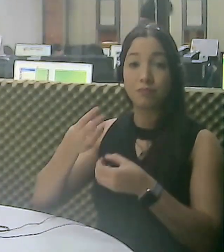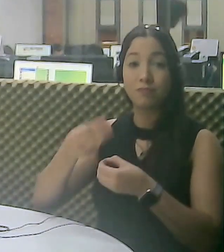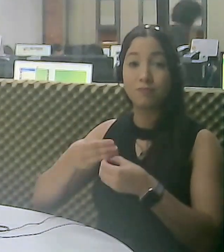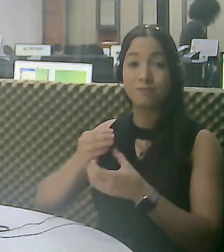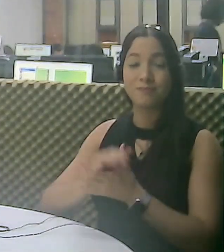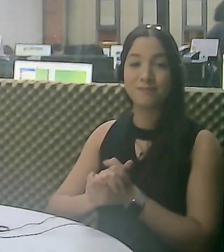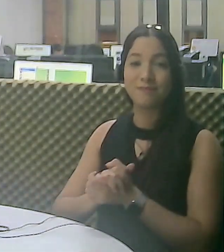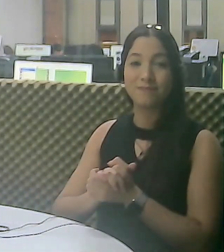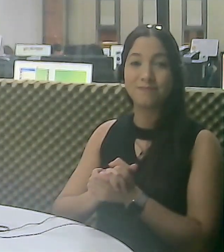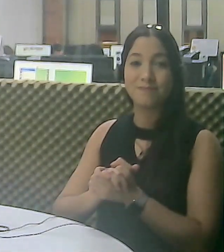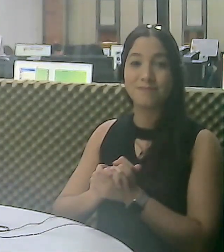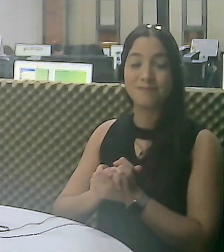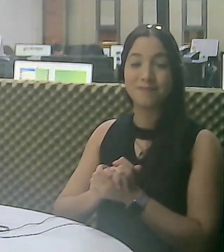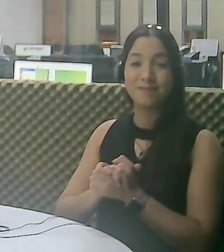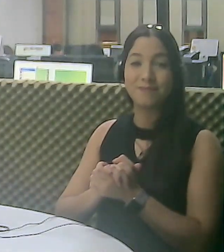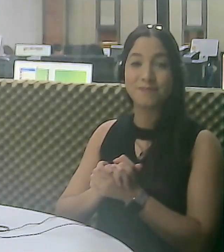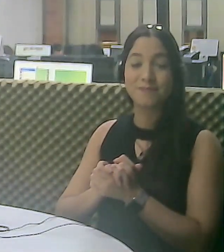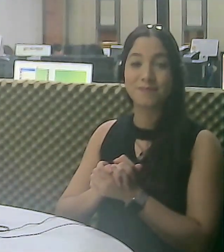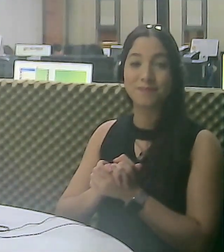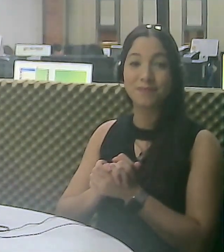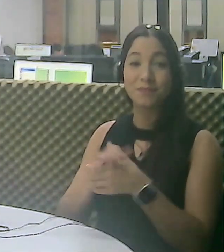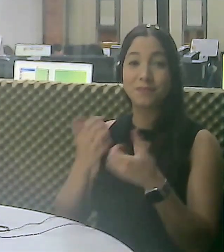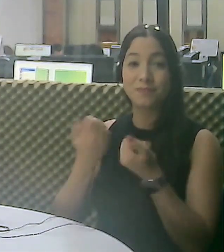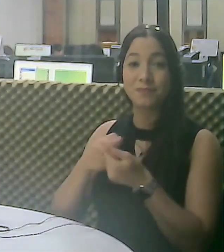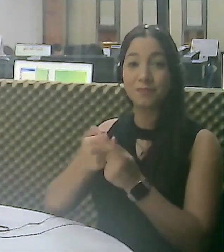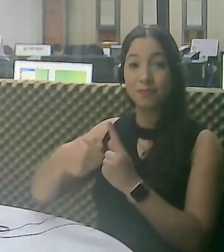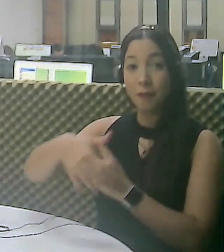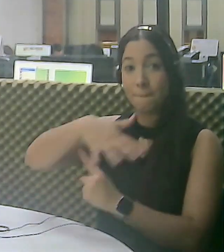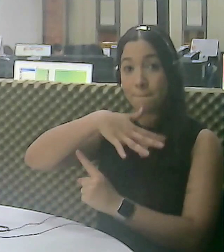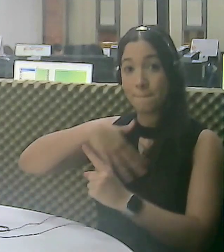Municipal. O busão